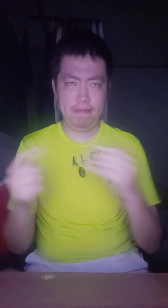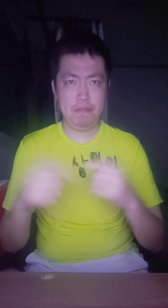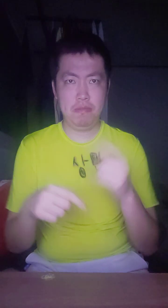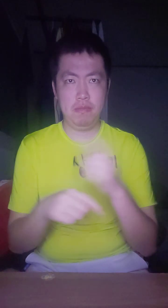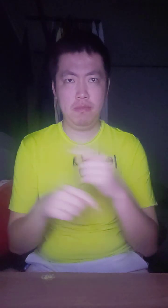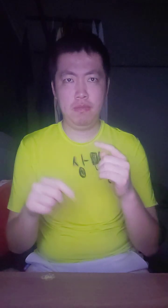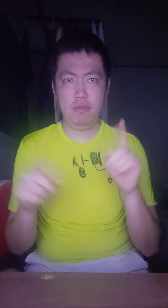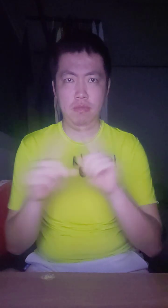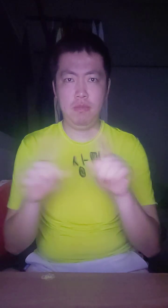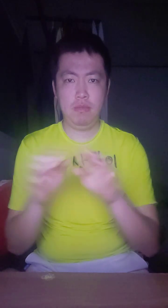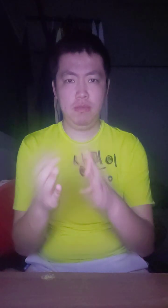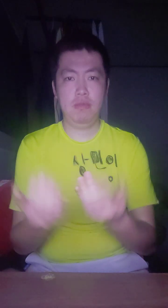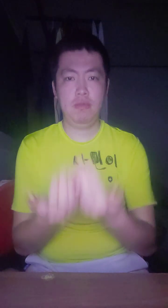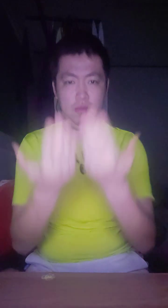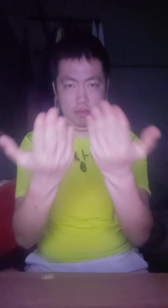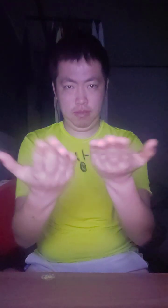있습니다. 서주석 기자입니다.